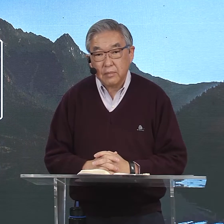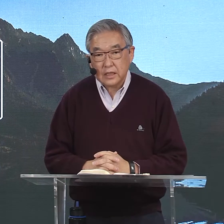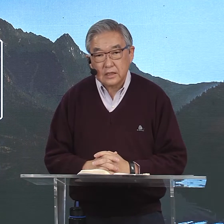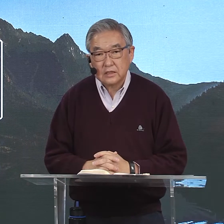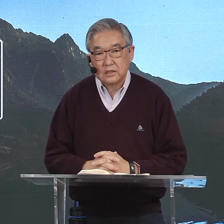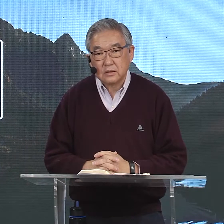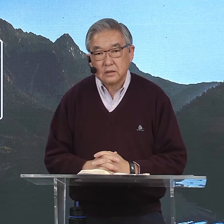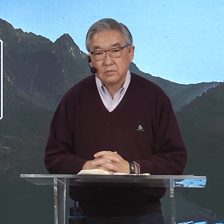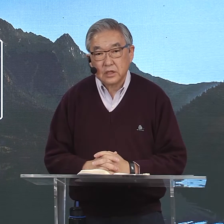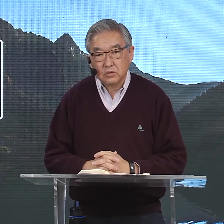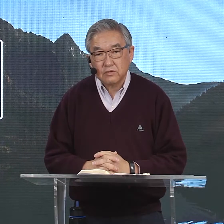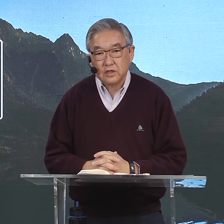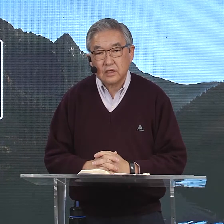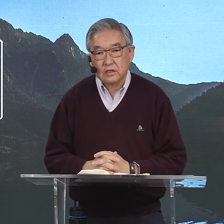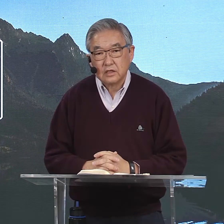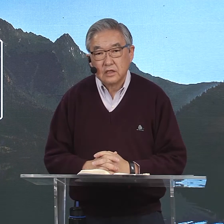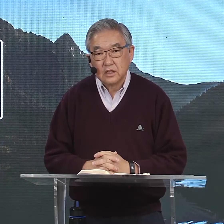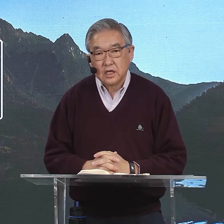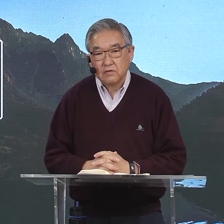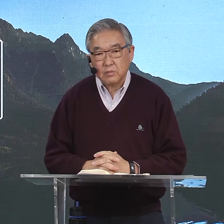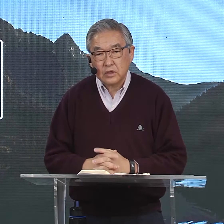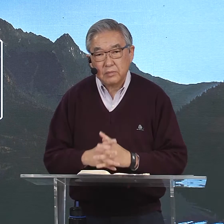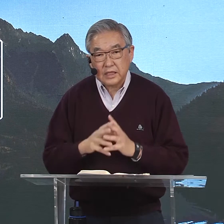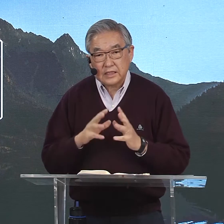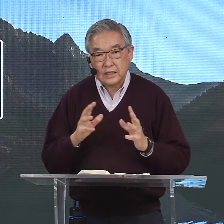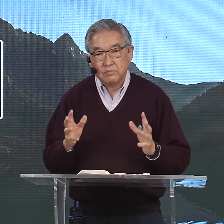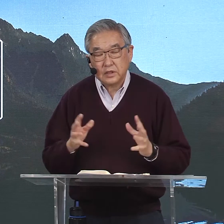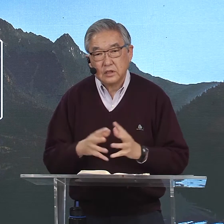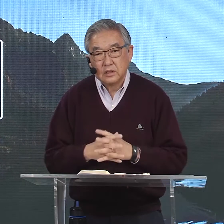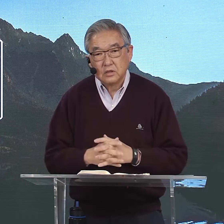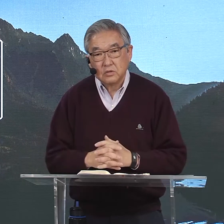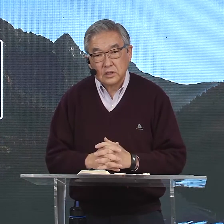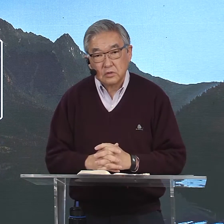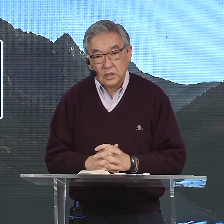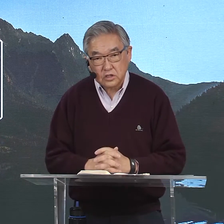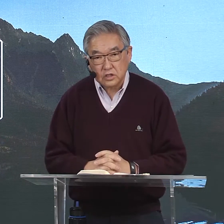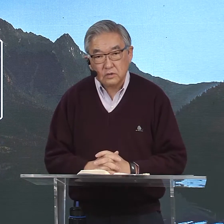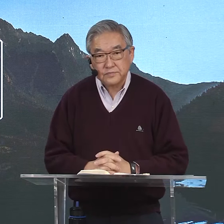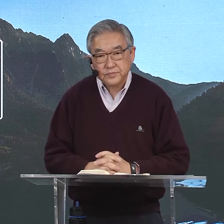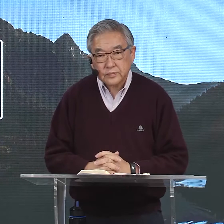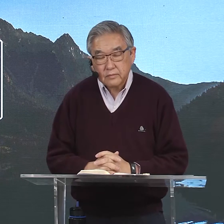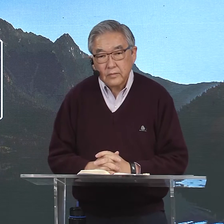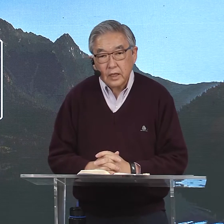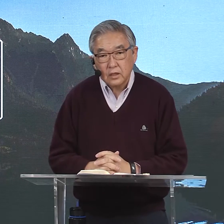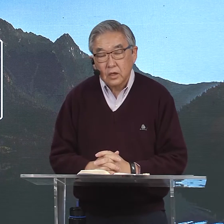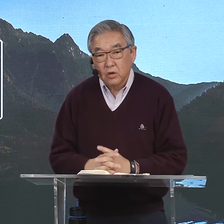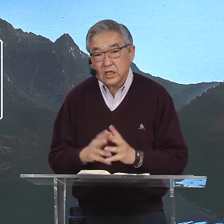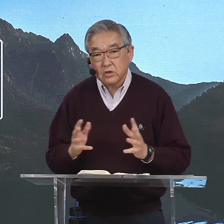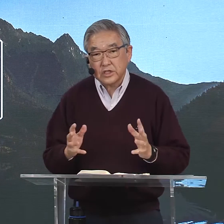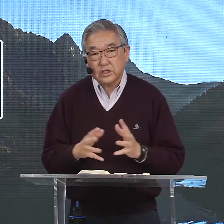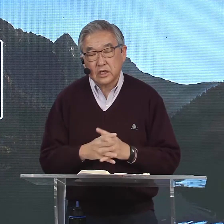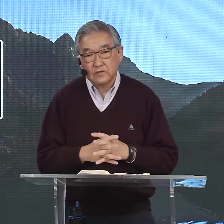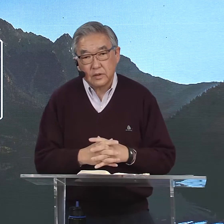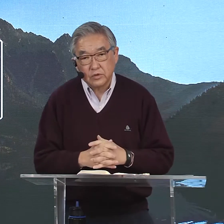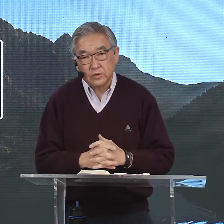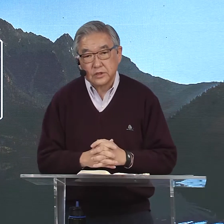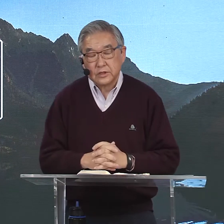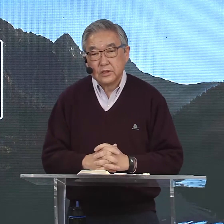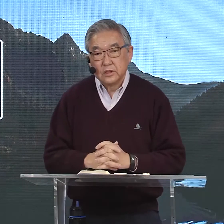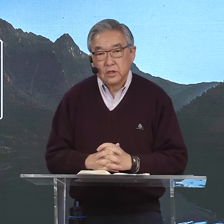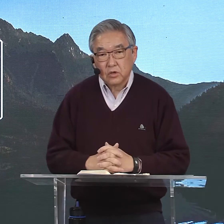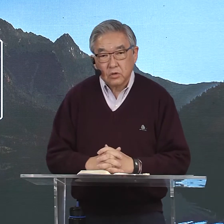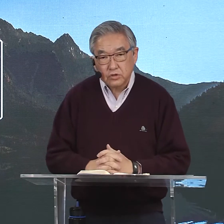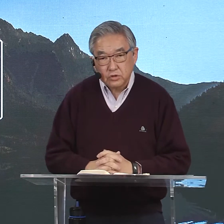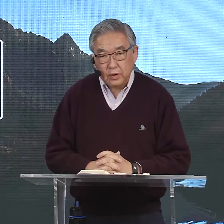viva marcante para sua vida que vai mudar para sempre o seu destino e hoje à noite nós